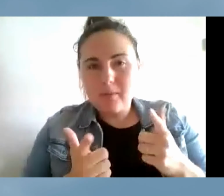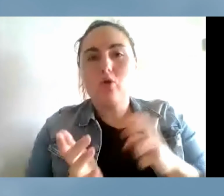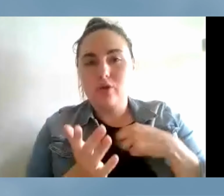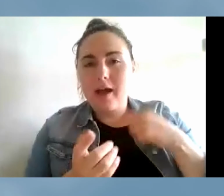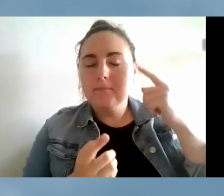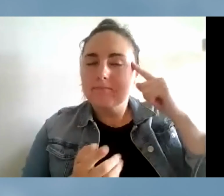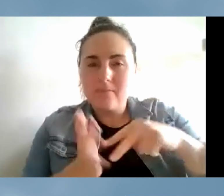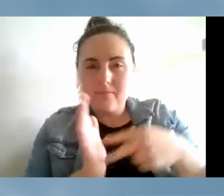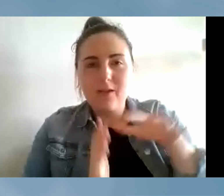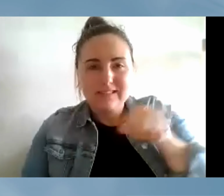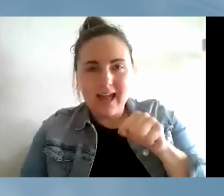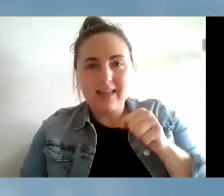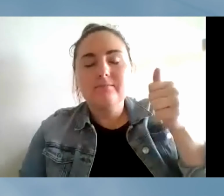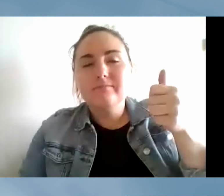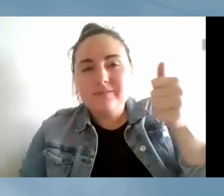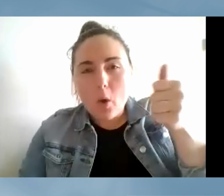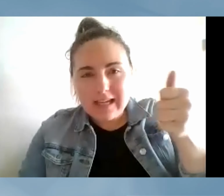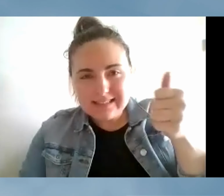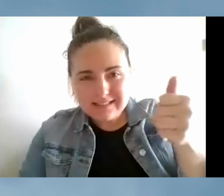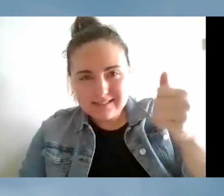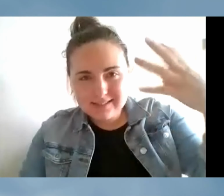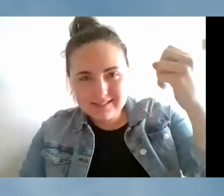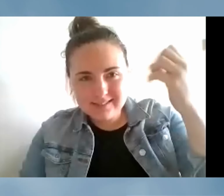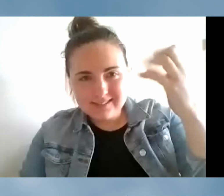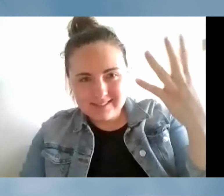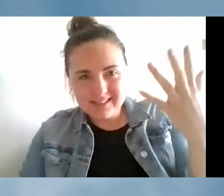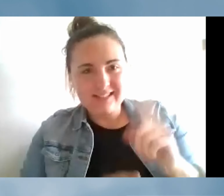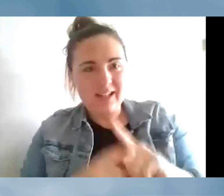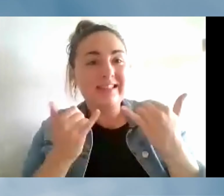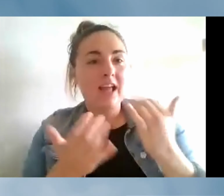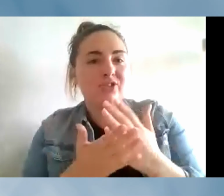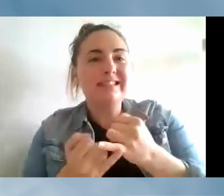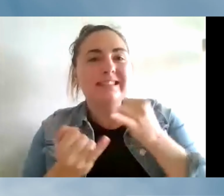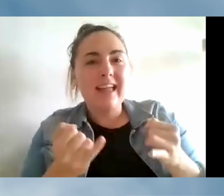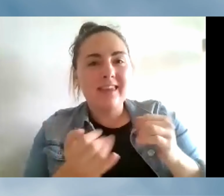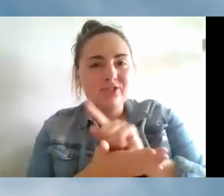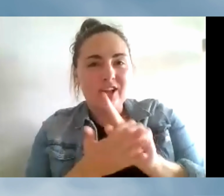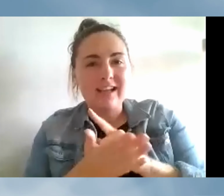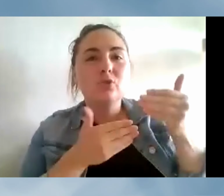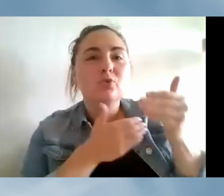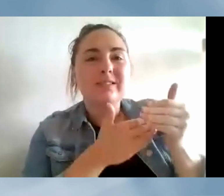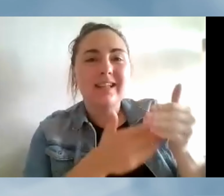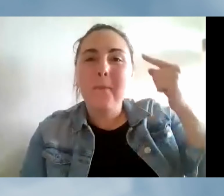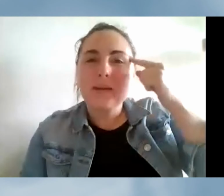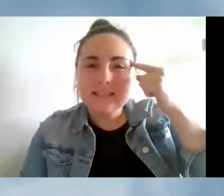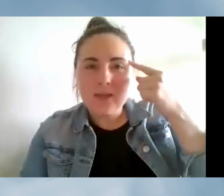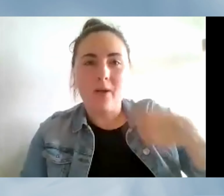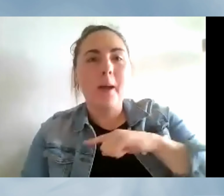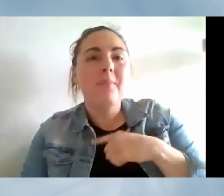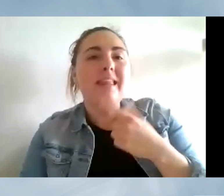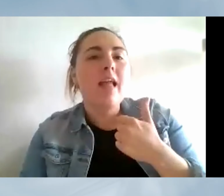Sedaj pa mi tudi sami skrbimo in zato smo vzeli tudi svetlobni zvonec. In